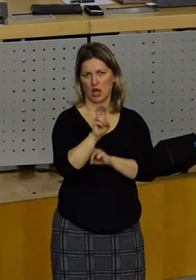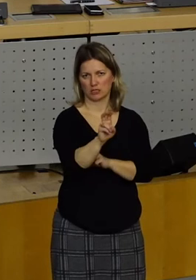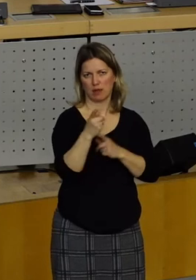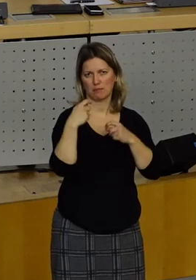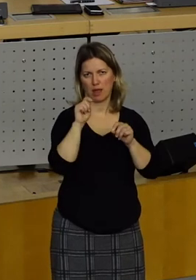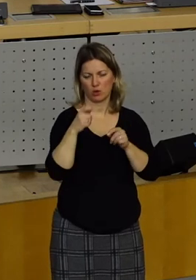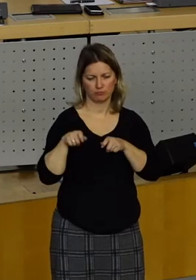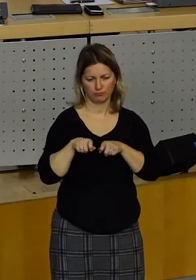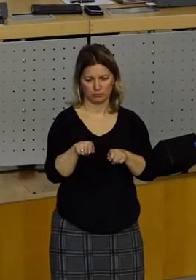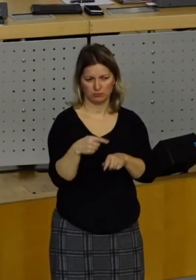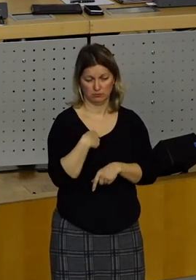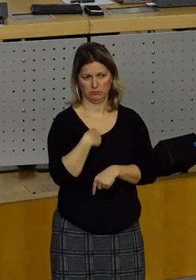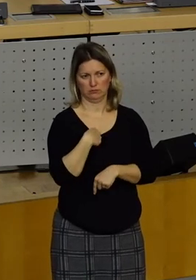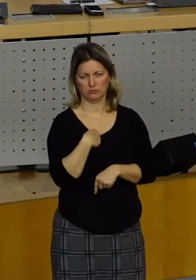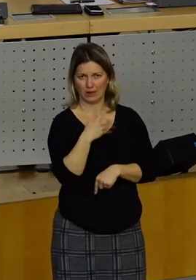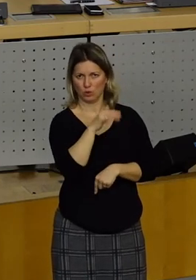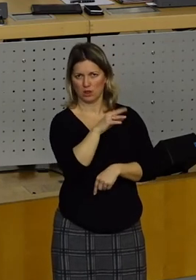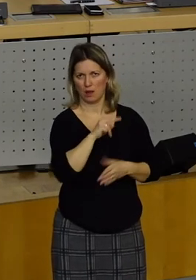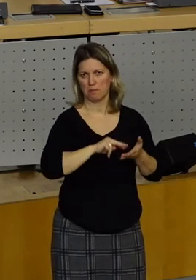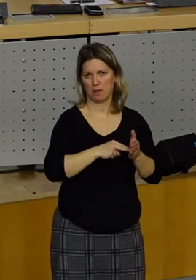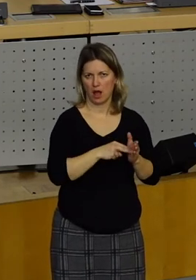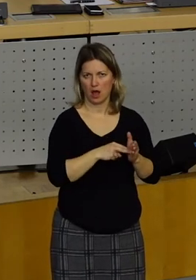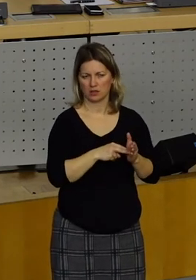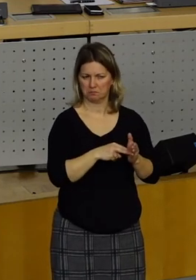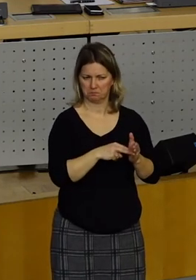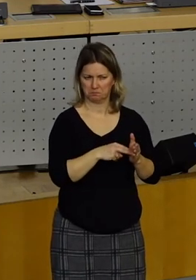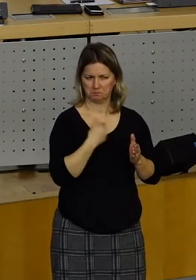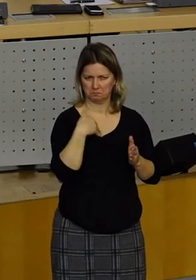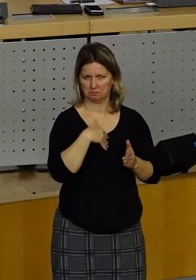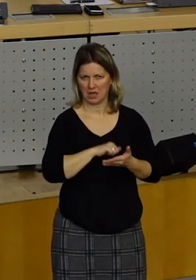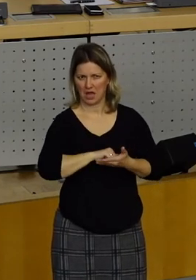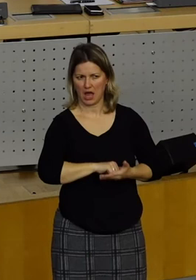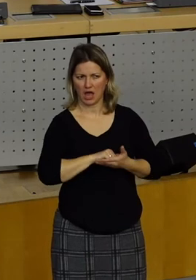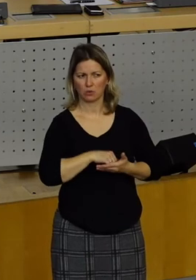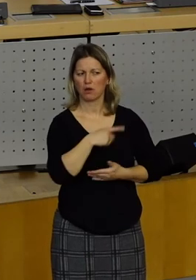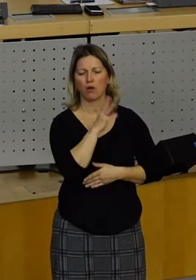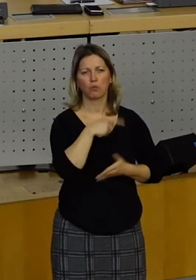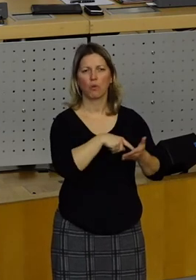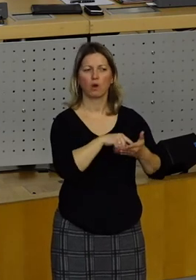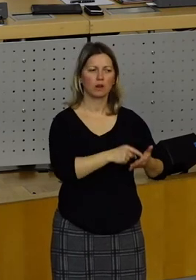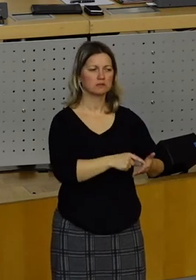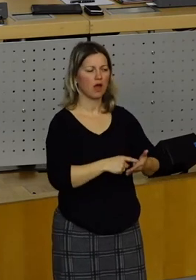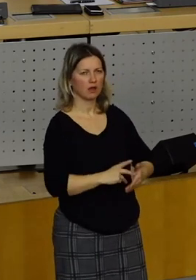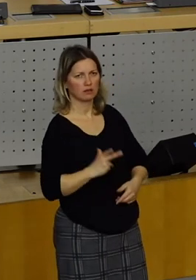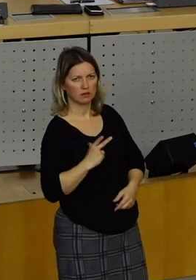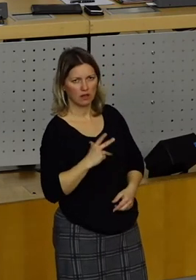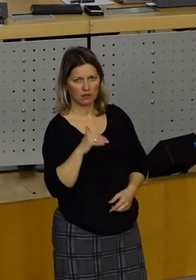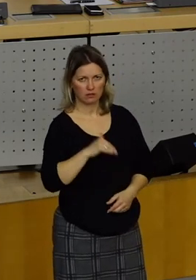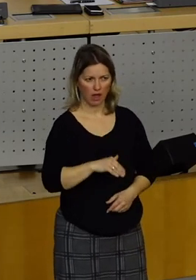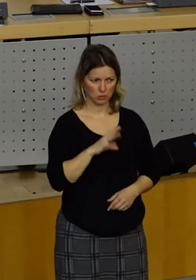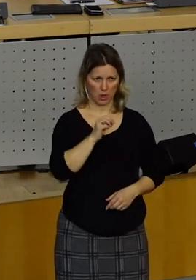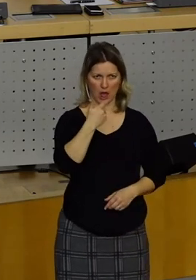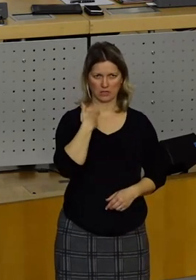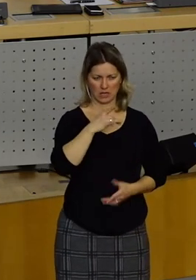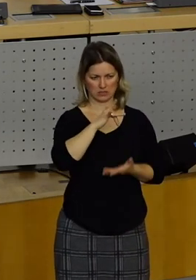da gibt es auch pläne da hatten wir schon den eindruck dass das so ein bisschen ein prestige projekt dann doch auch ist die erste zentralafrikanische